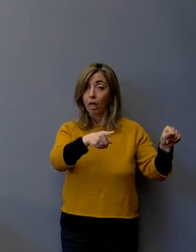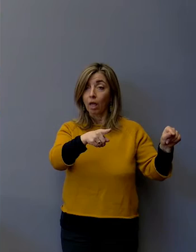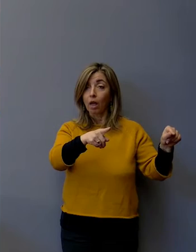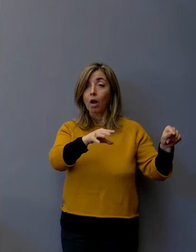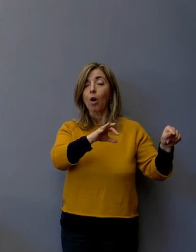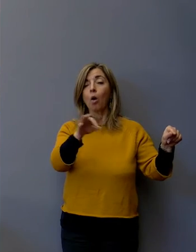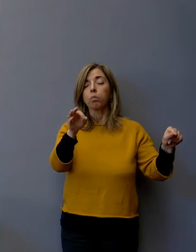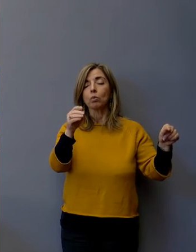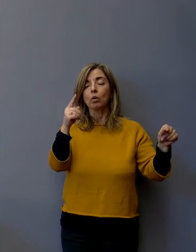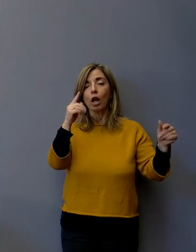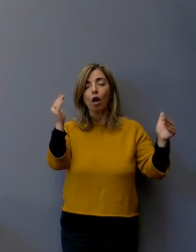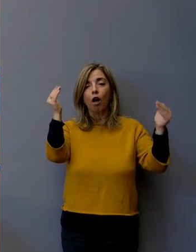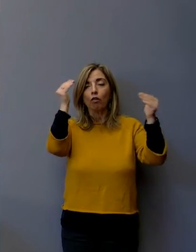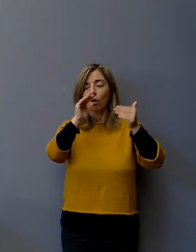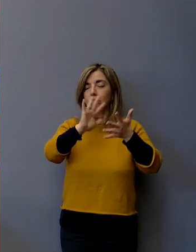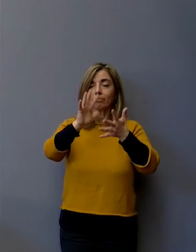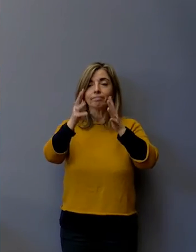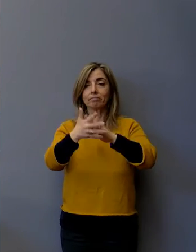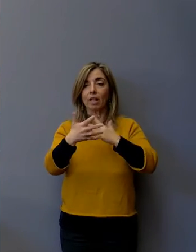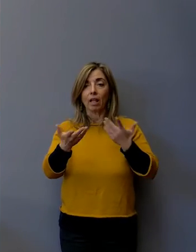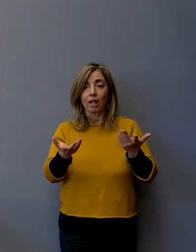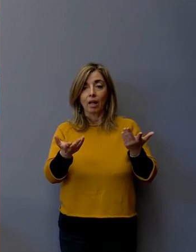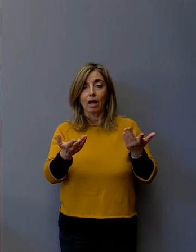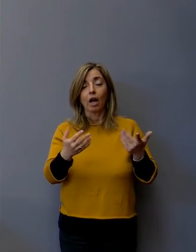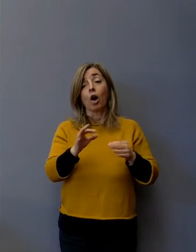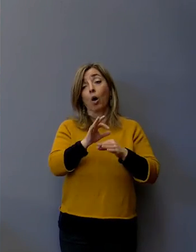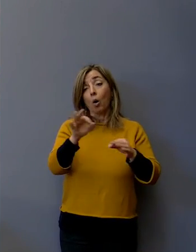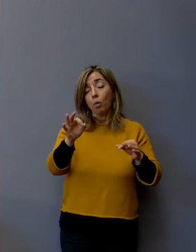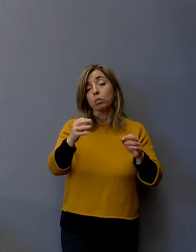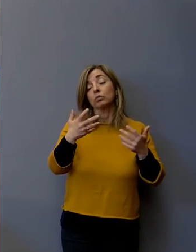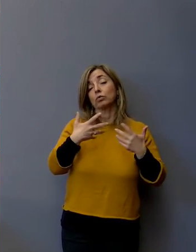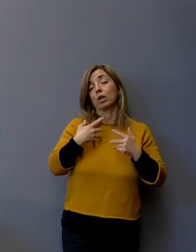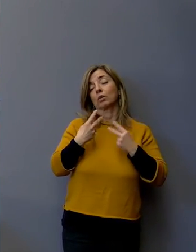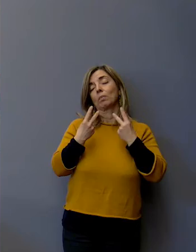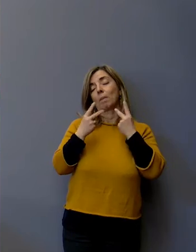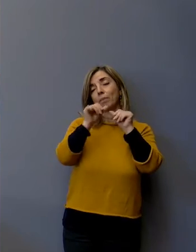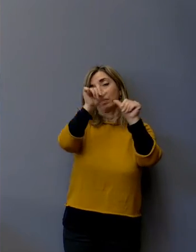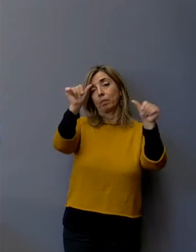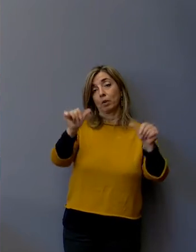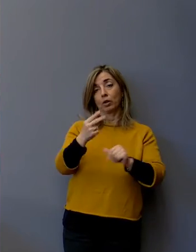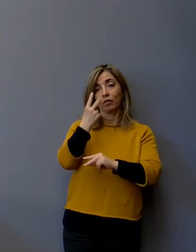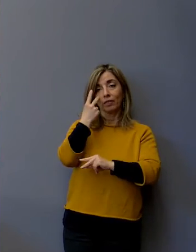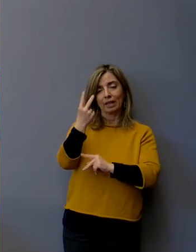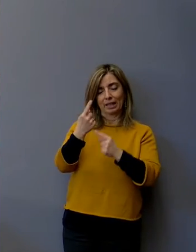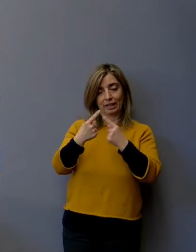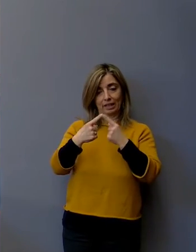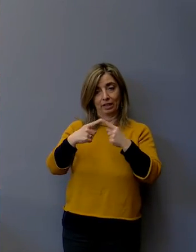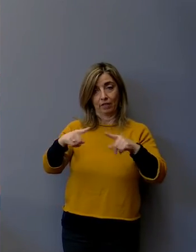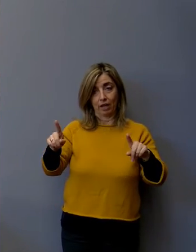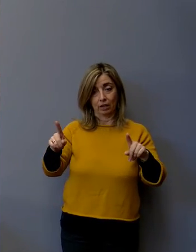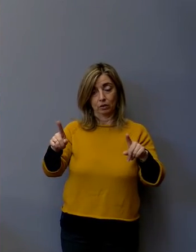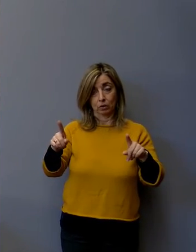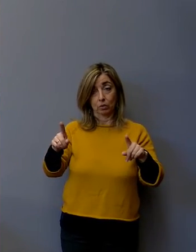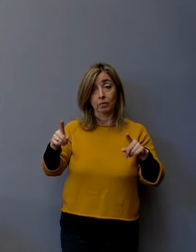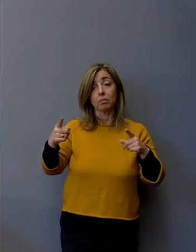una visione diversa rispetto a quello che è una pura onesta leale opposizione